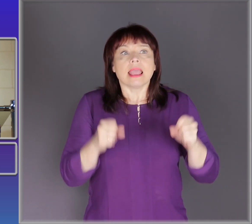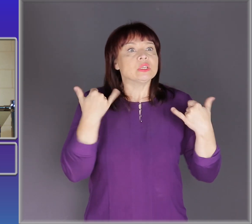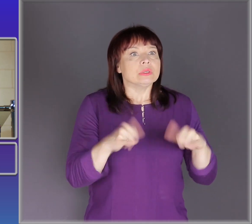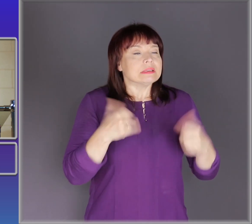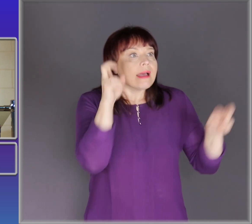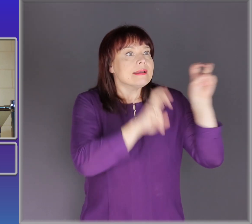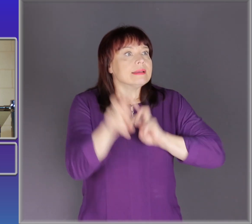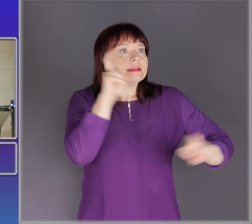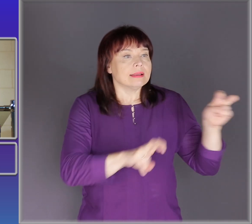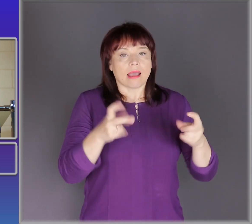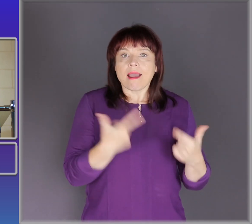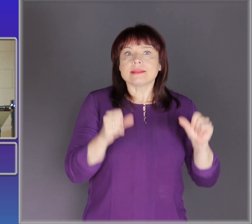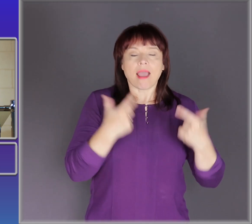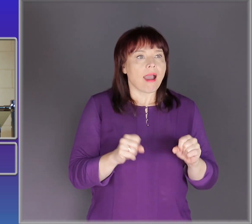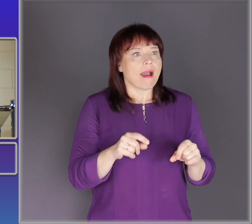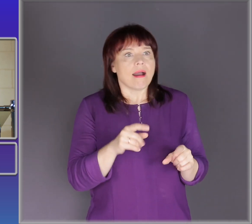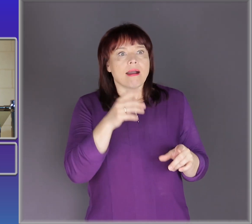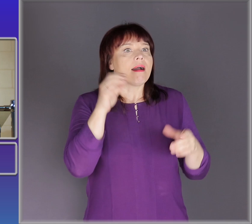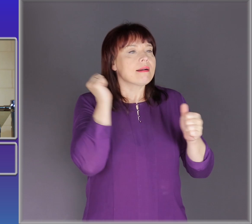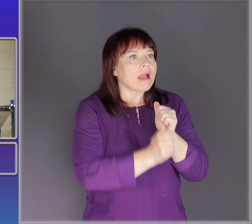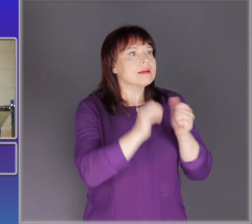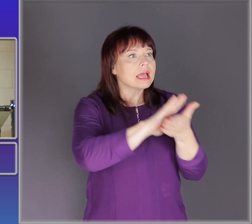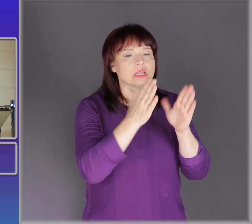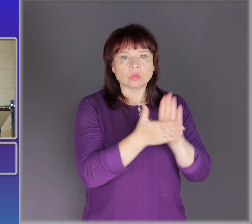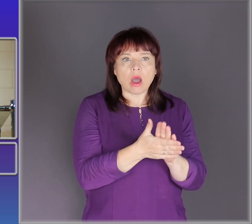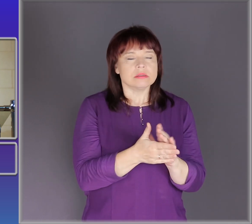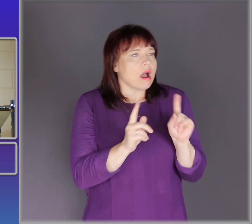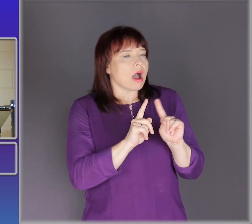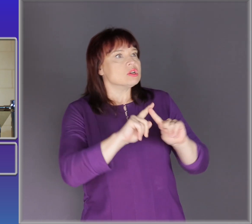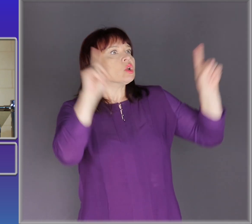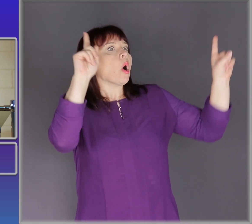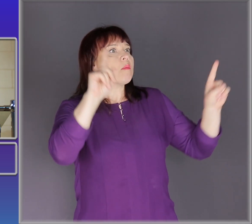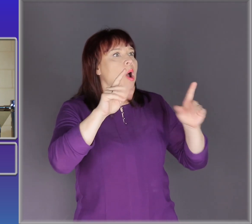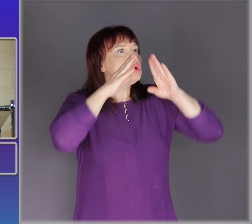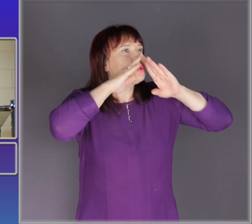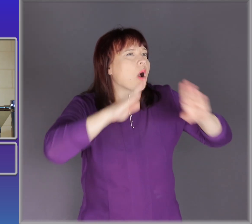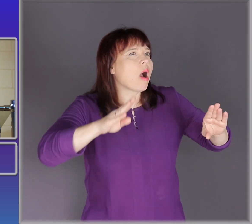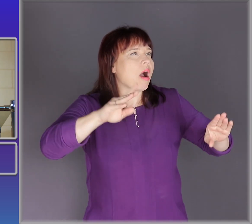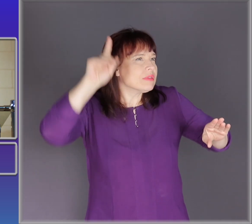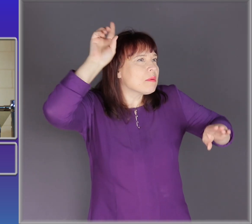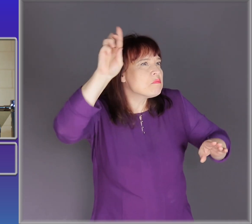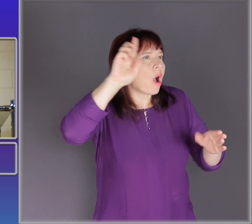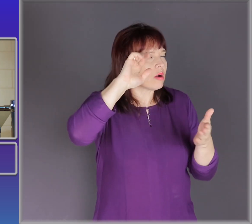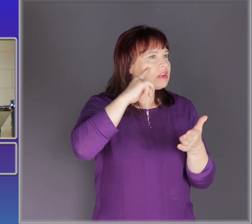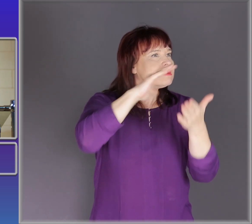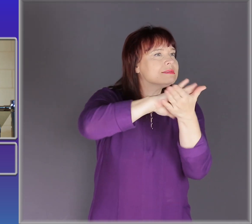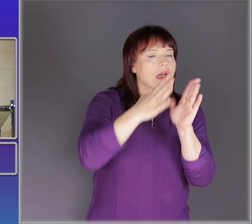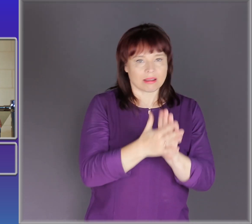за чудесами которые видят в каждой ситуации какой-то особый духовный